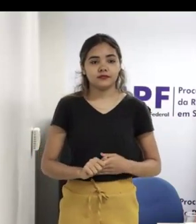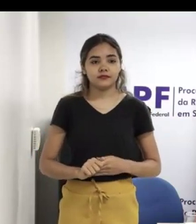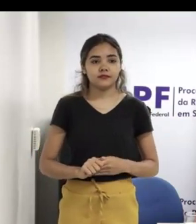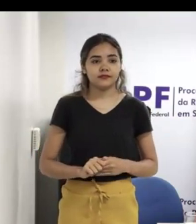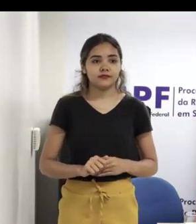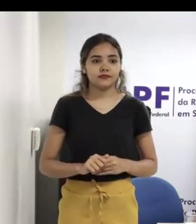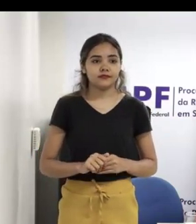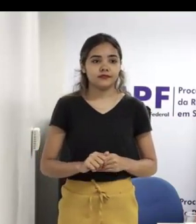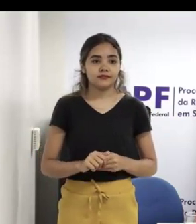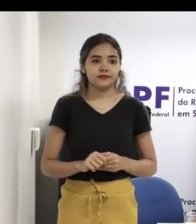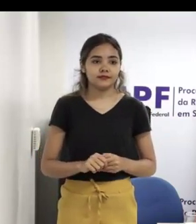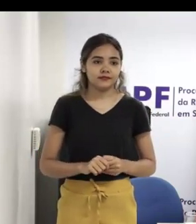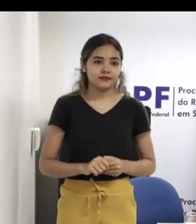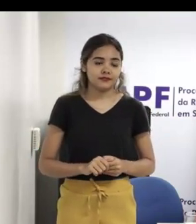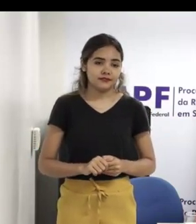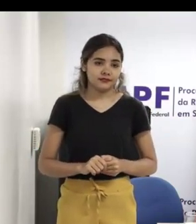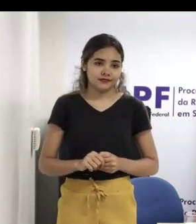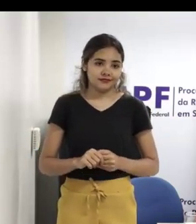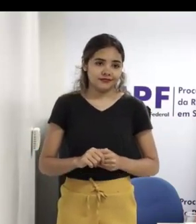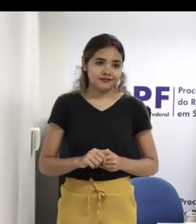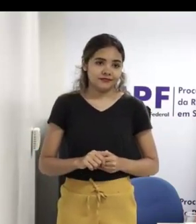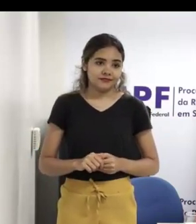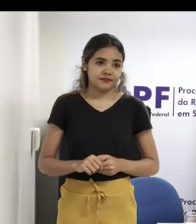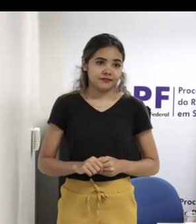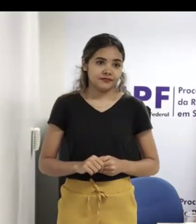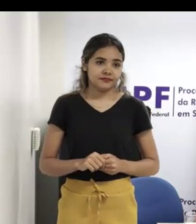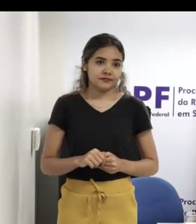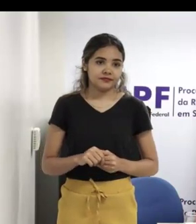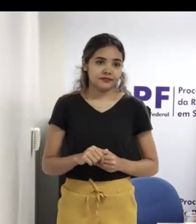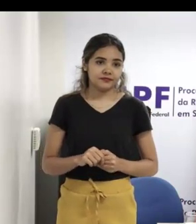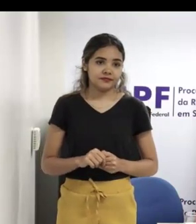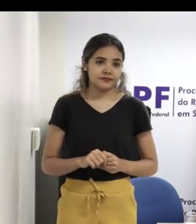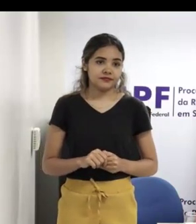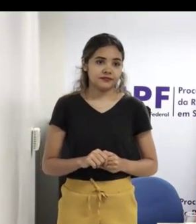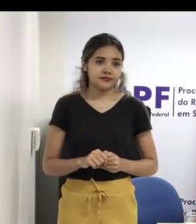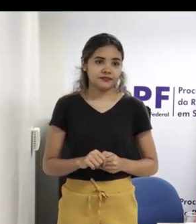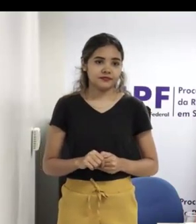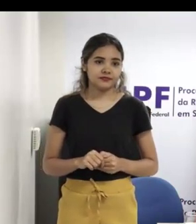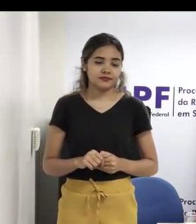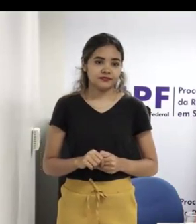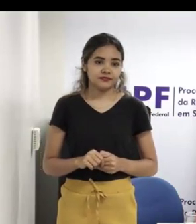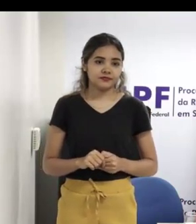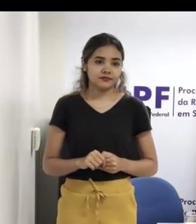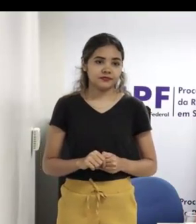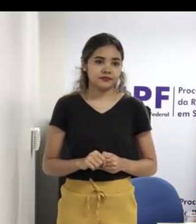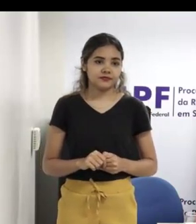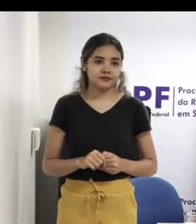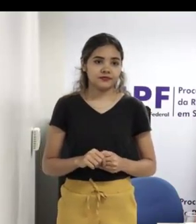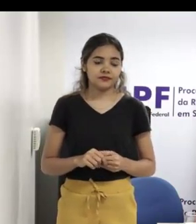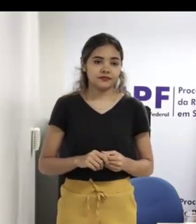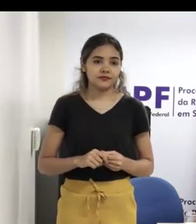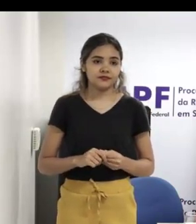né Eh e essa questão que vocês trouxeram tanto virtualmente como presencialmente